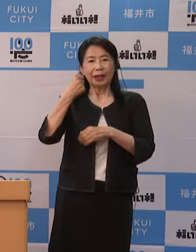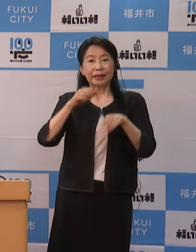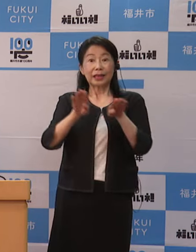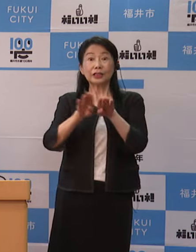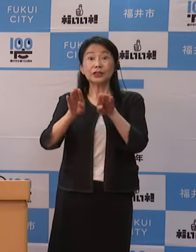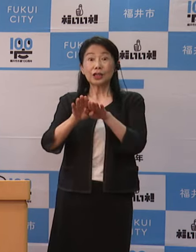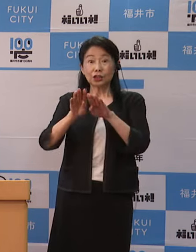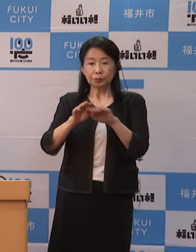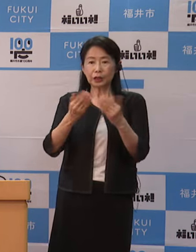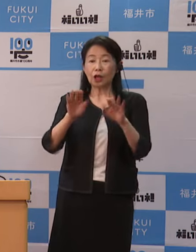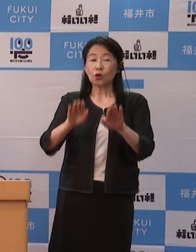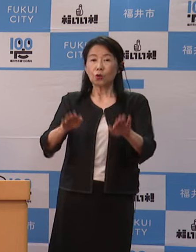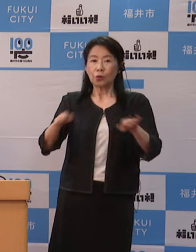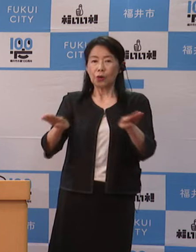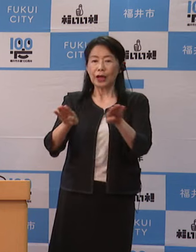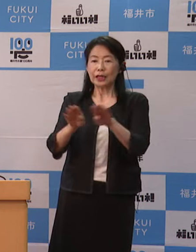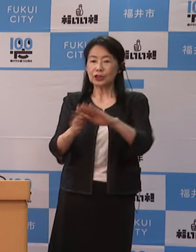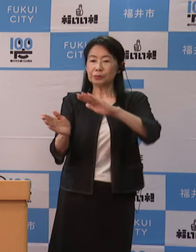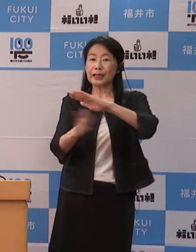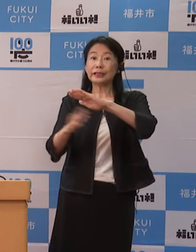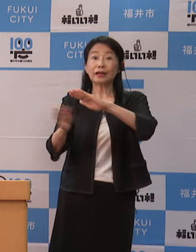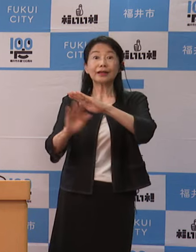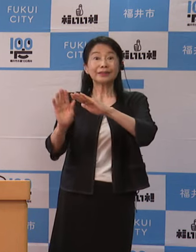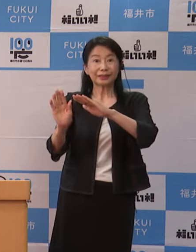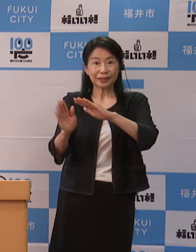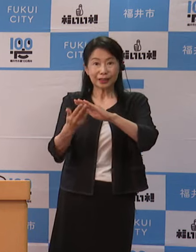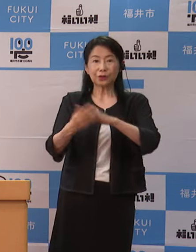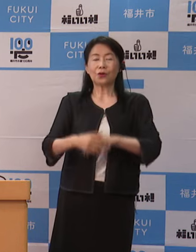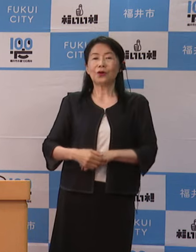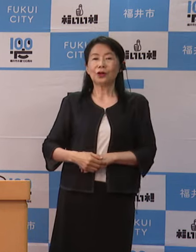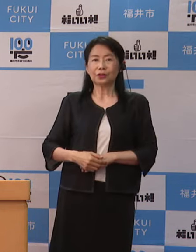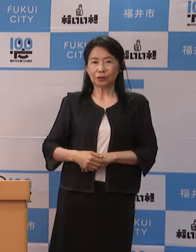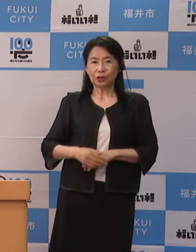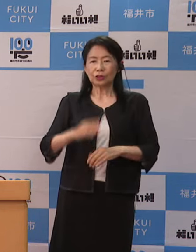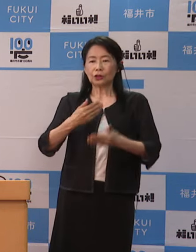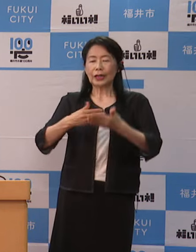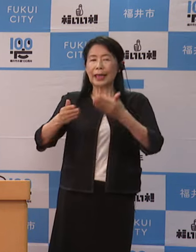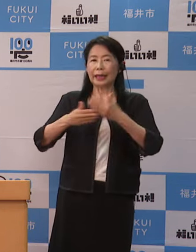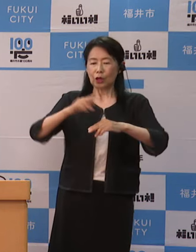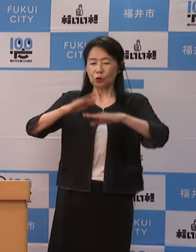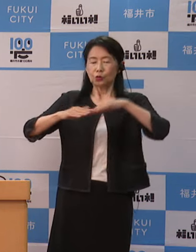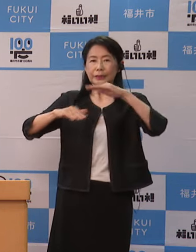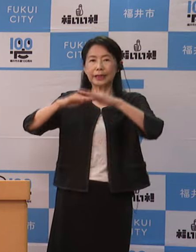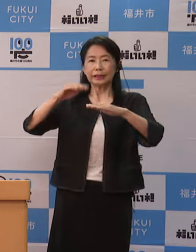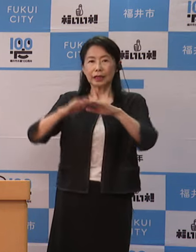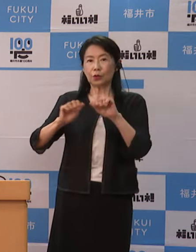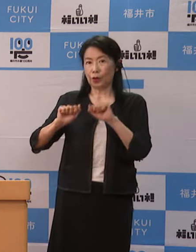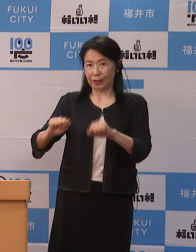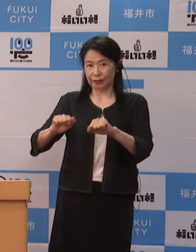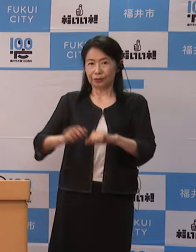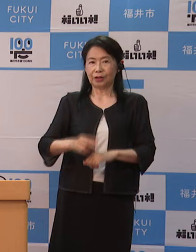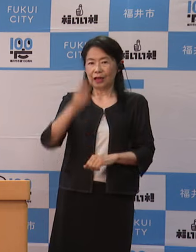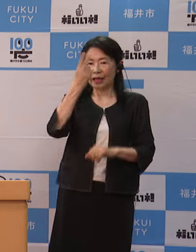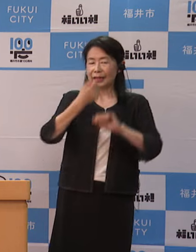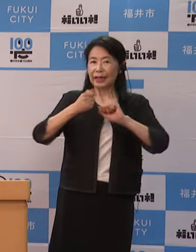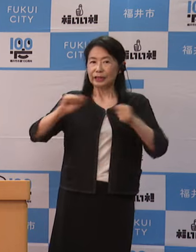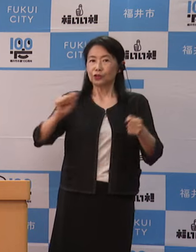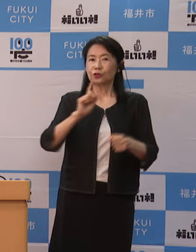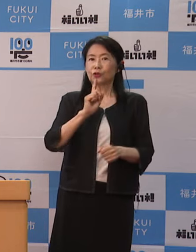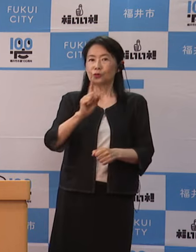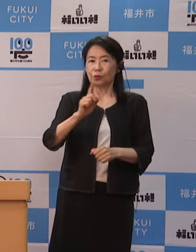さんいらっしゃいませんでしたけど、そういったことをもうすでに始めているということ、あるいは芸術の分野です